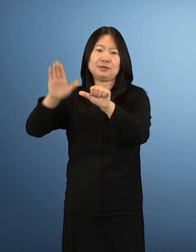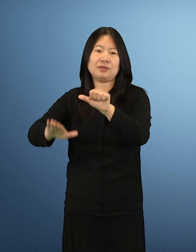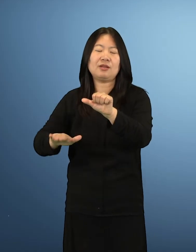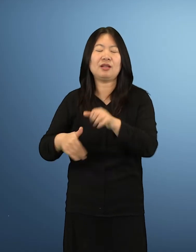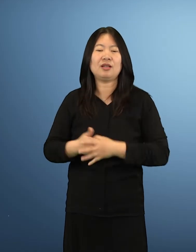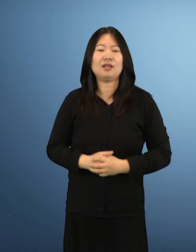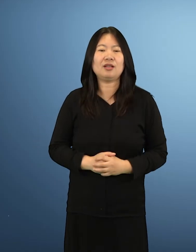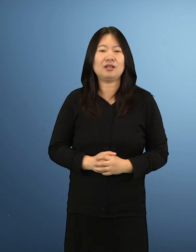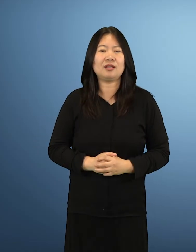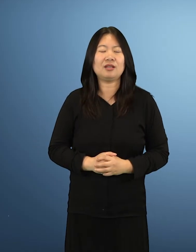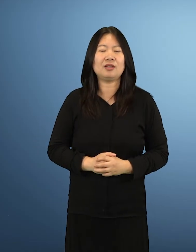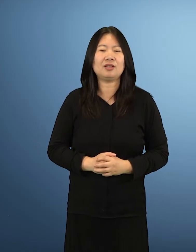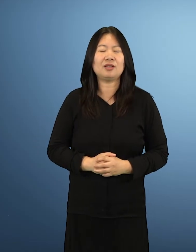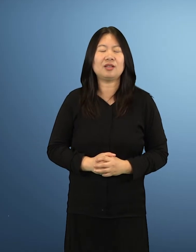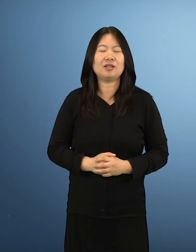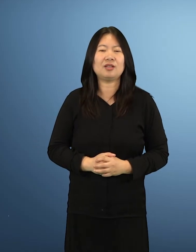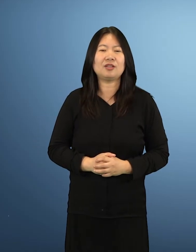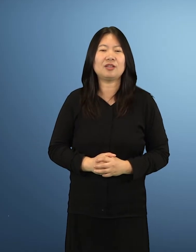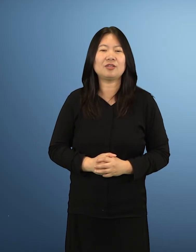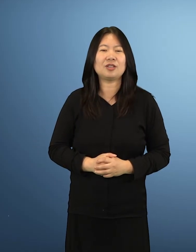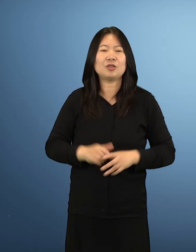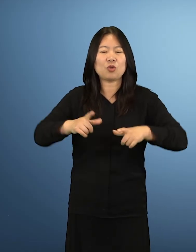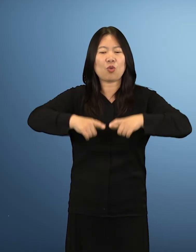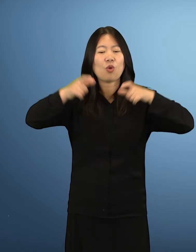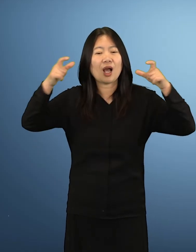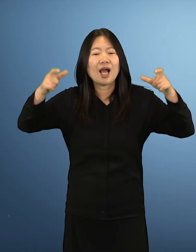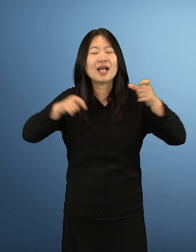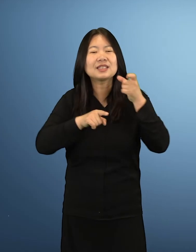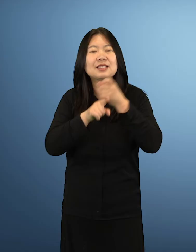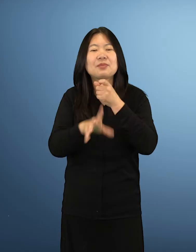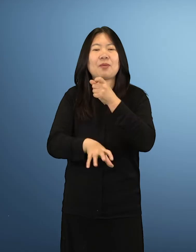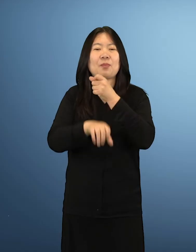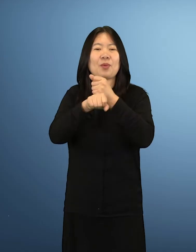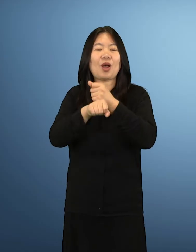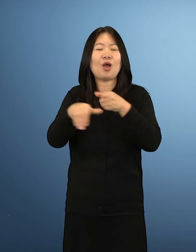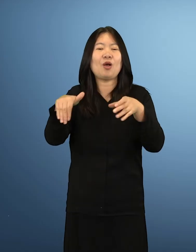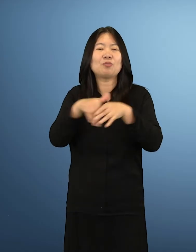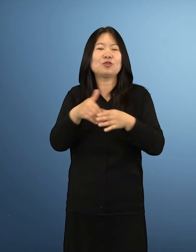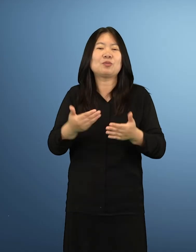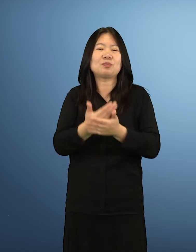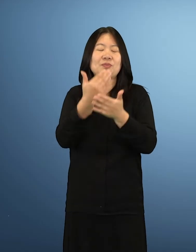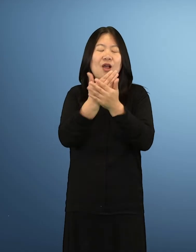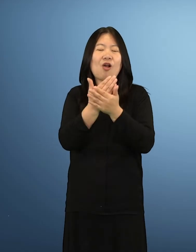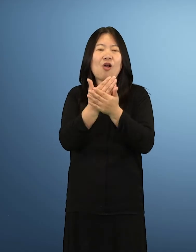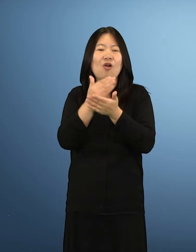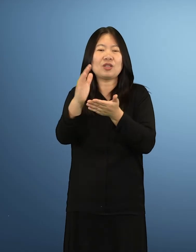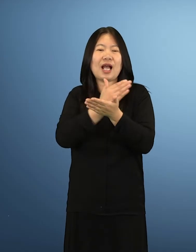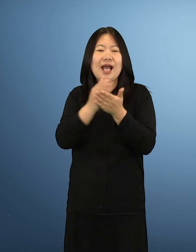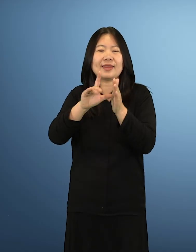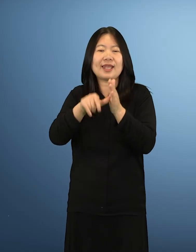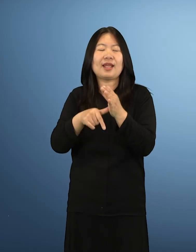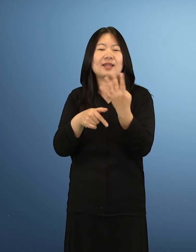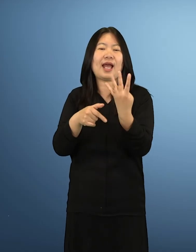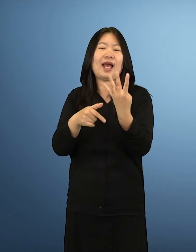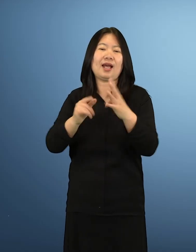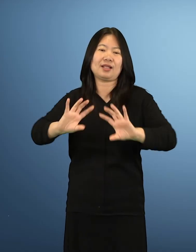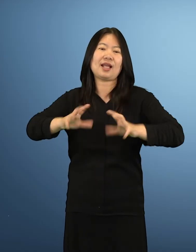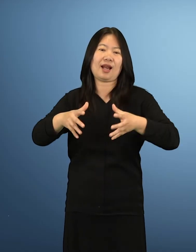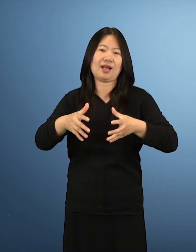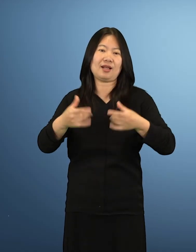그런데 조금 더 광의적인 의미로 문명권으로 구분할 때는 4대